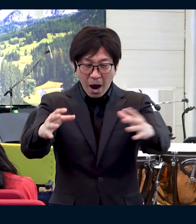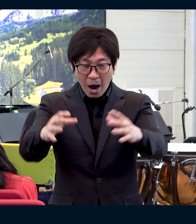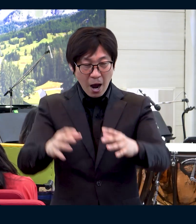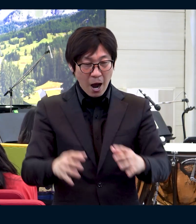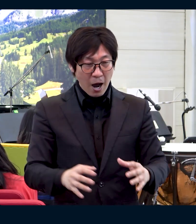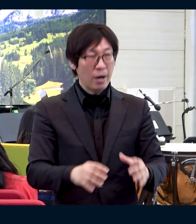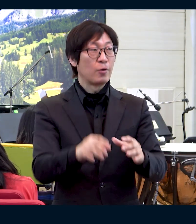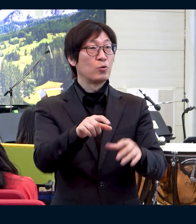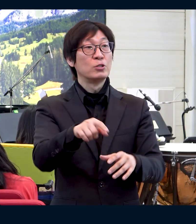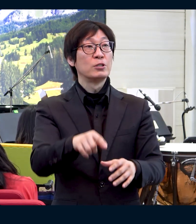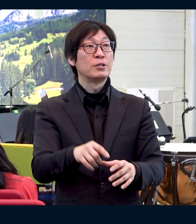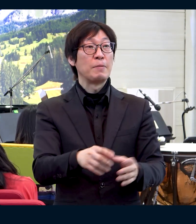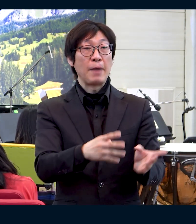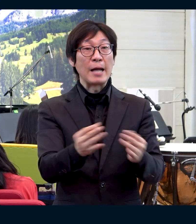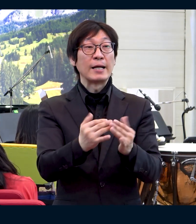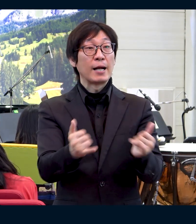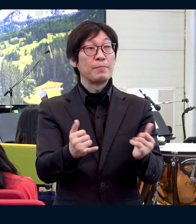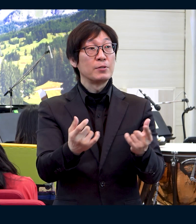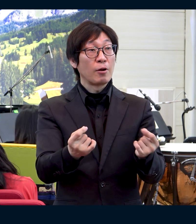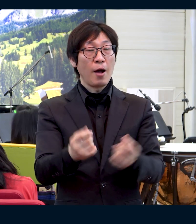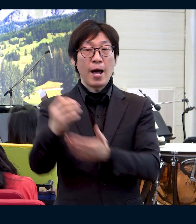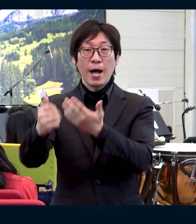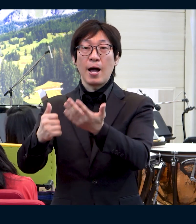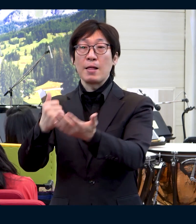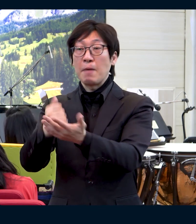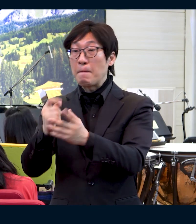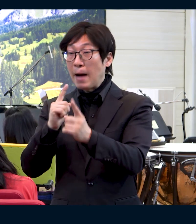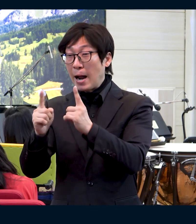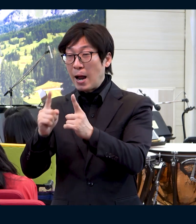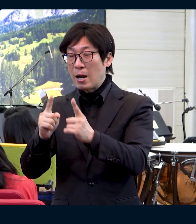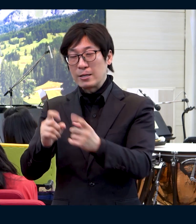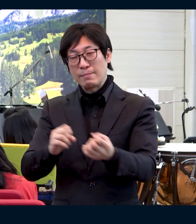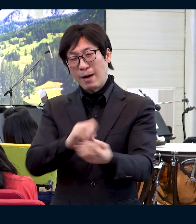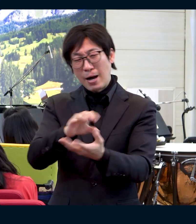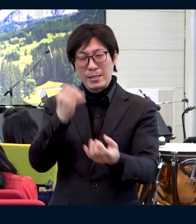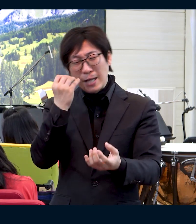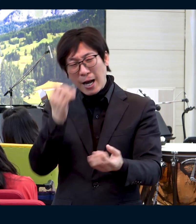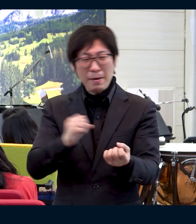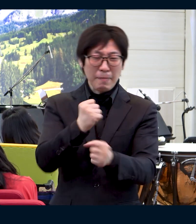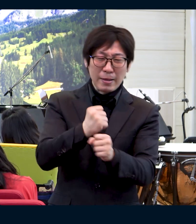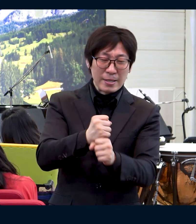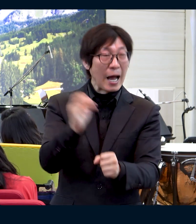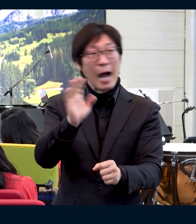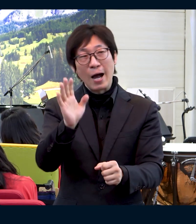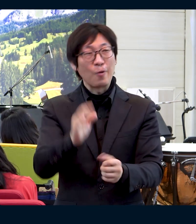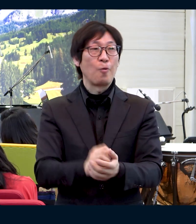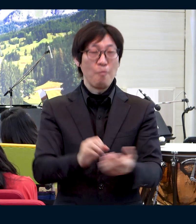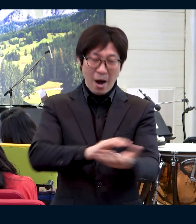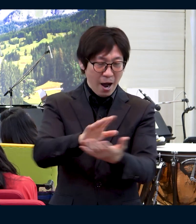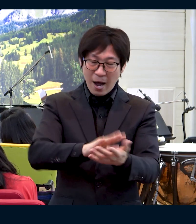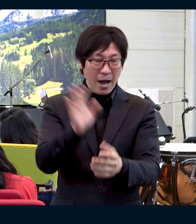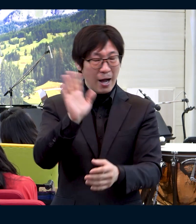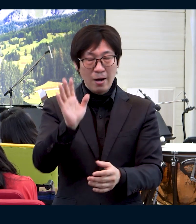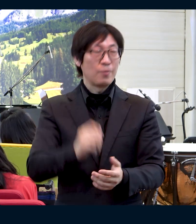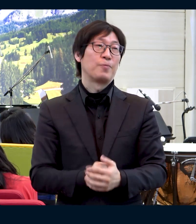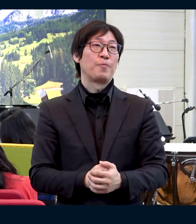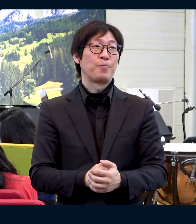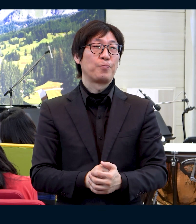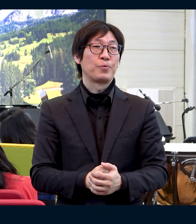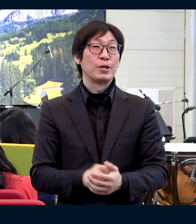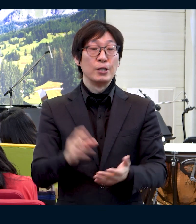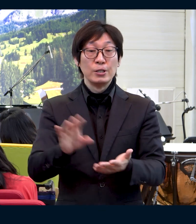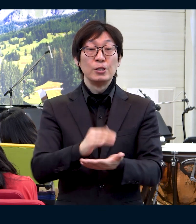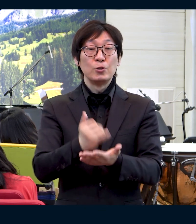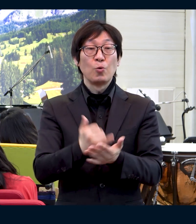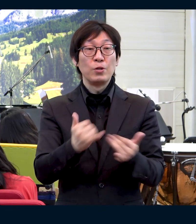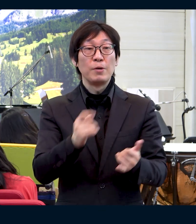모여있는 그렇게 수많은 사람들처럼 하나님의 말씀을 혼잡하게 하지 아니하고 라고 말하면서 우리